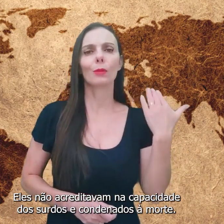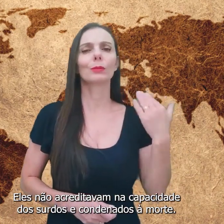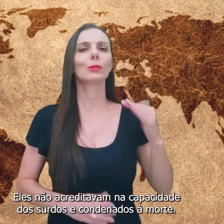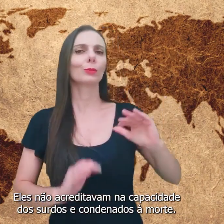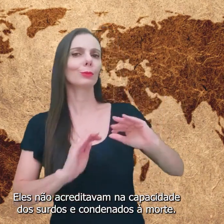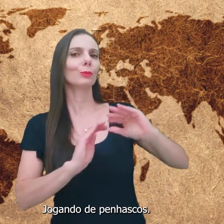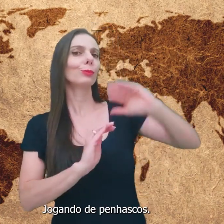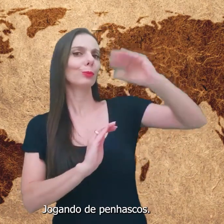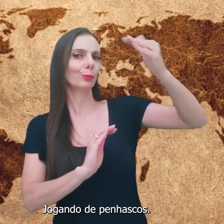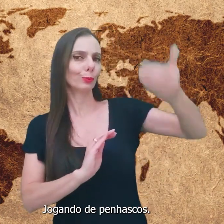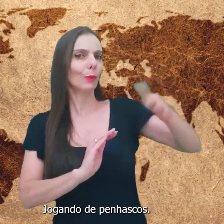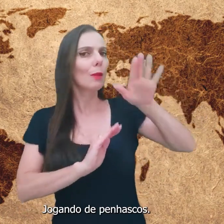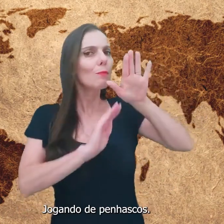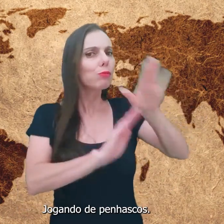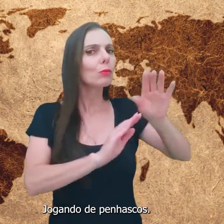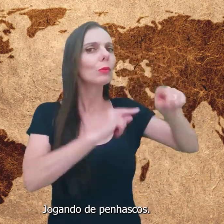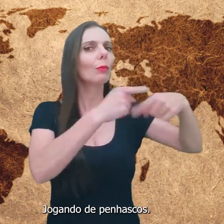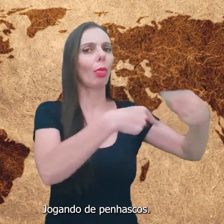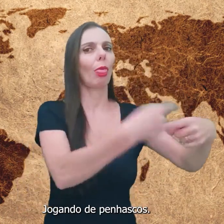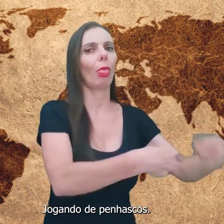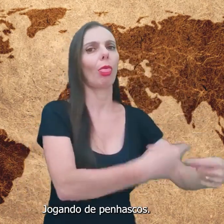morte, jogando de penhascos.